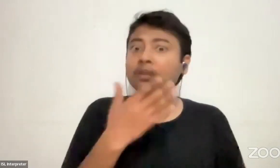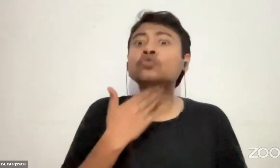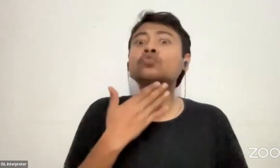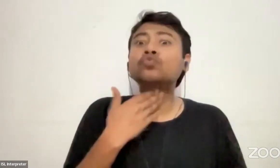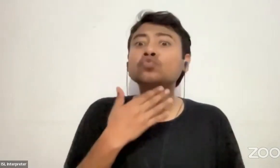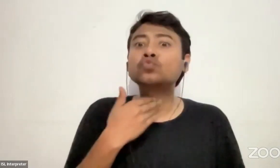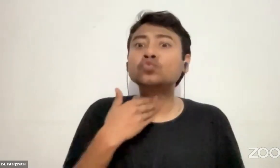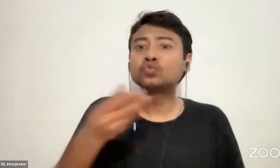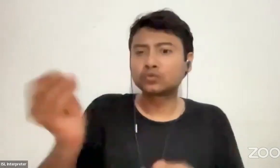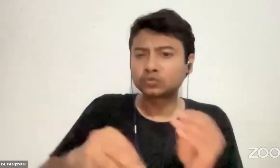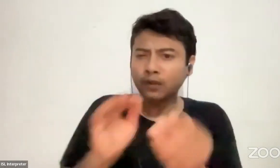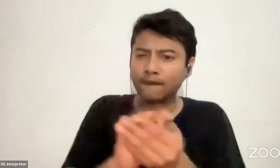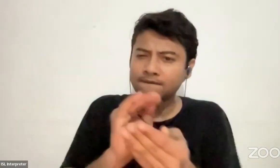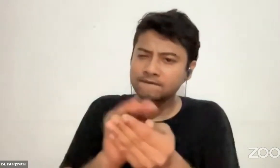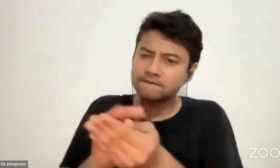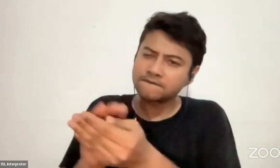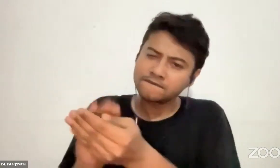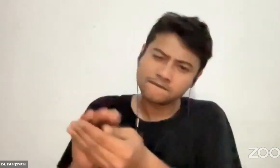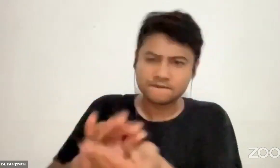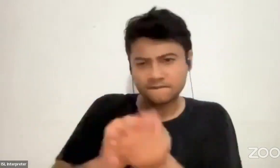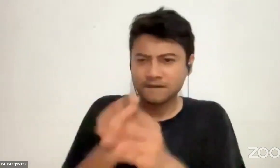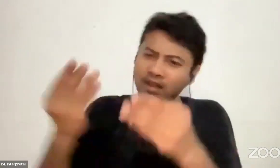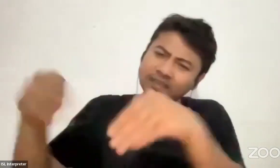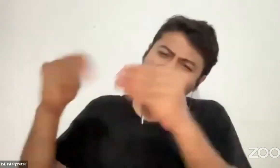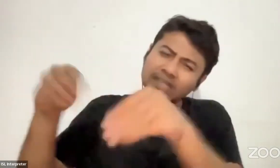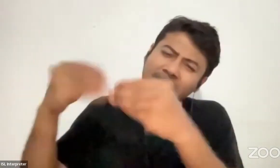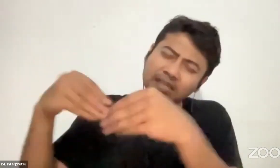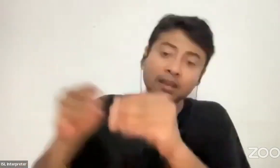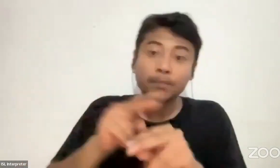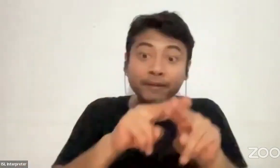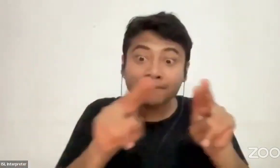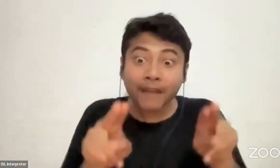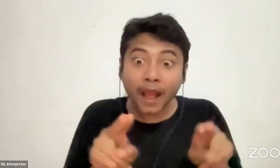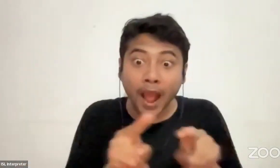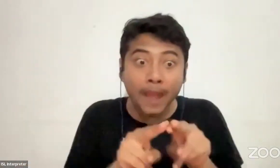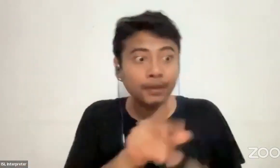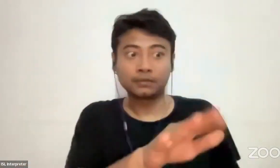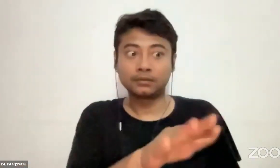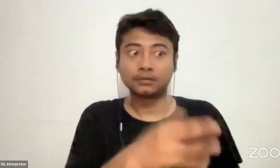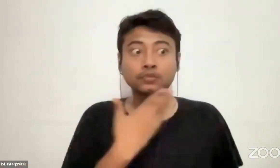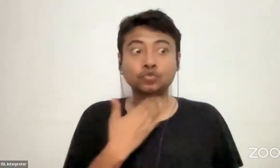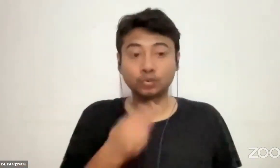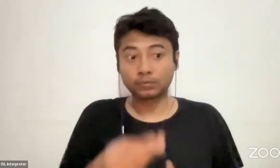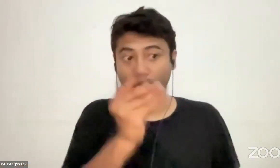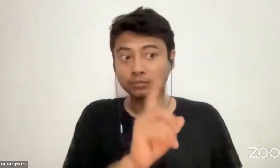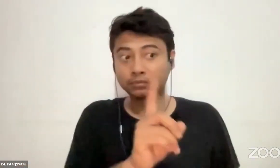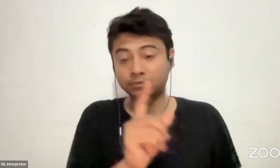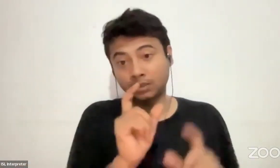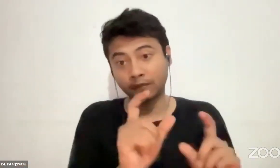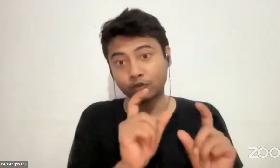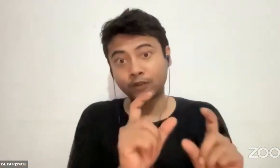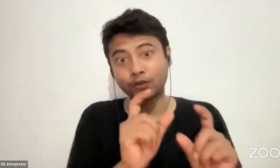इसलिए कहावत मशहूर है हमारे, कम से कम ये नॉर्थ इंडिया में, बहुत उत्तरी भारत में कहा जाता है कि